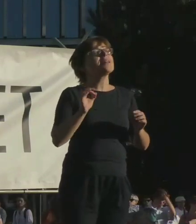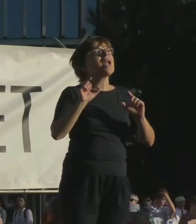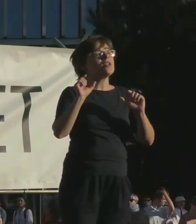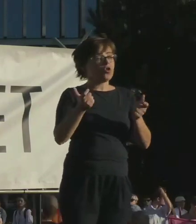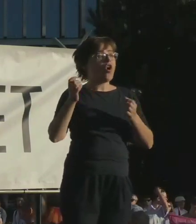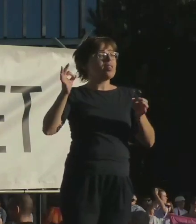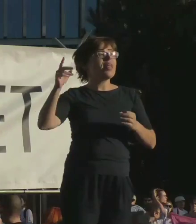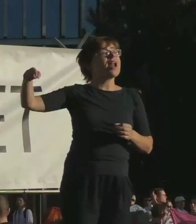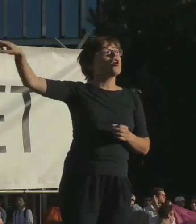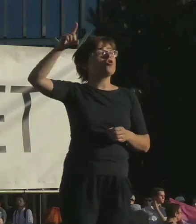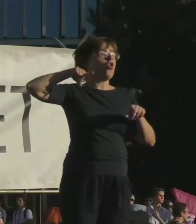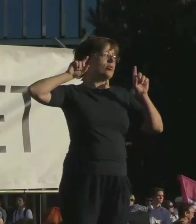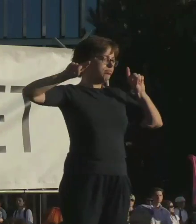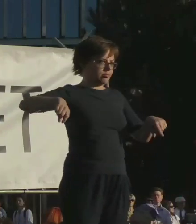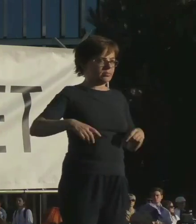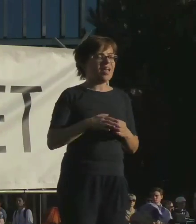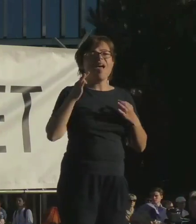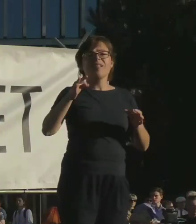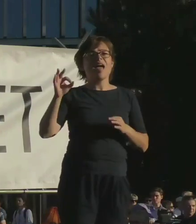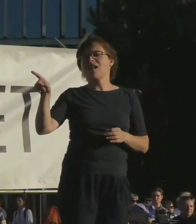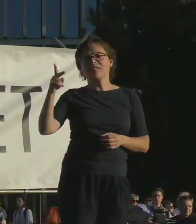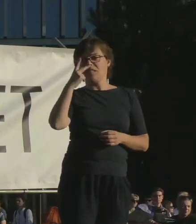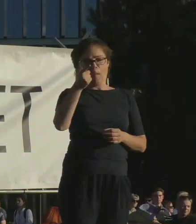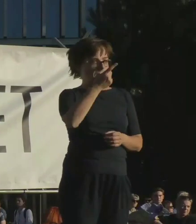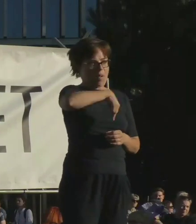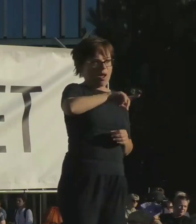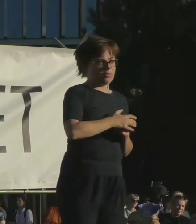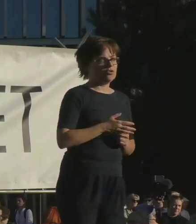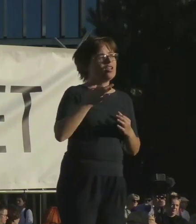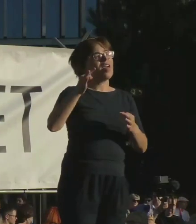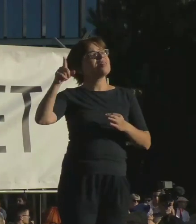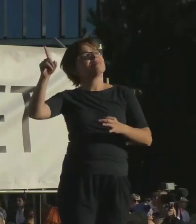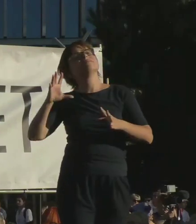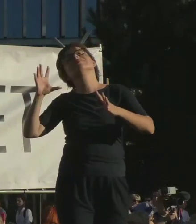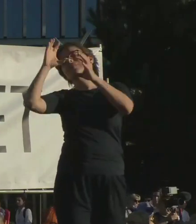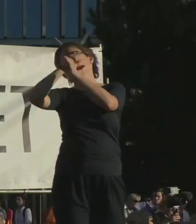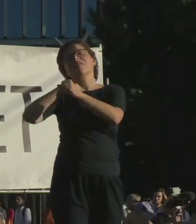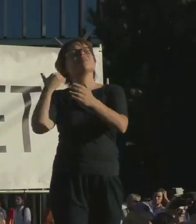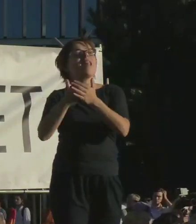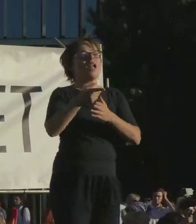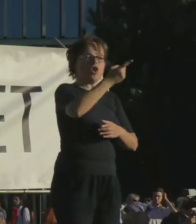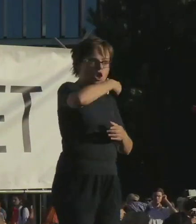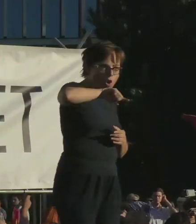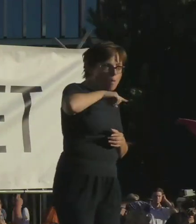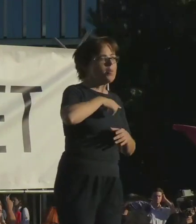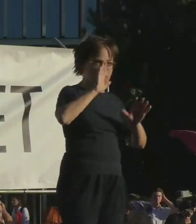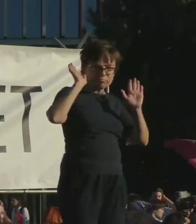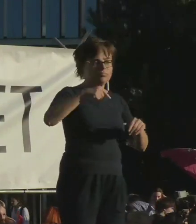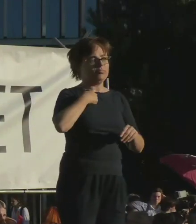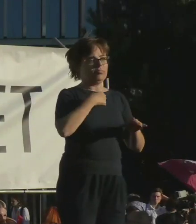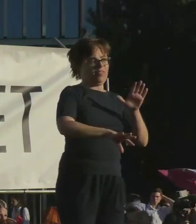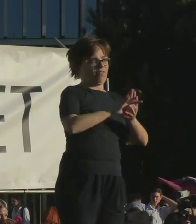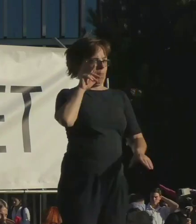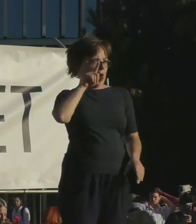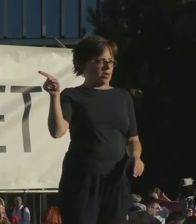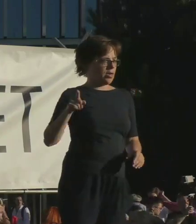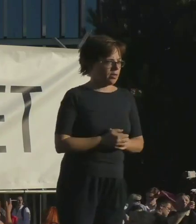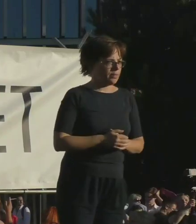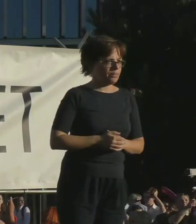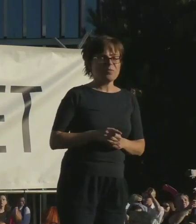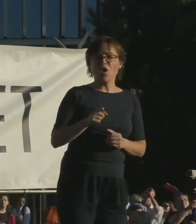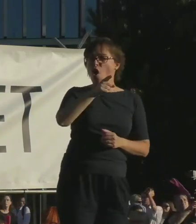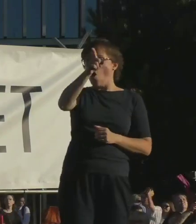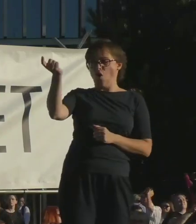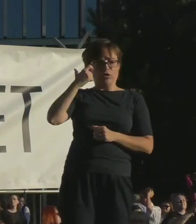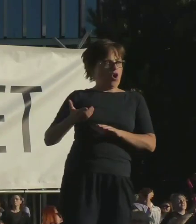nie słyszą, teraz nas nie widzą. Teraz zapomnieli, dlaczego szłyśmy głosować właśnie na nich.